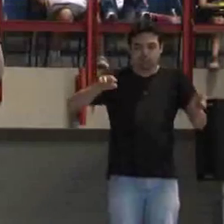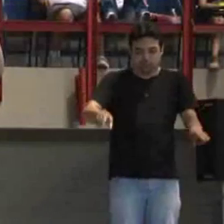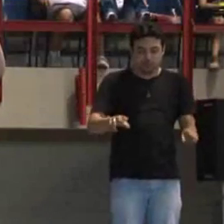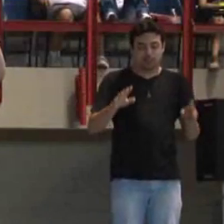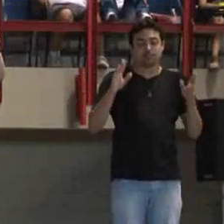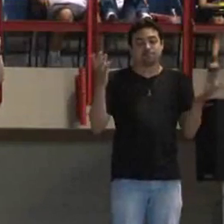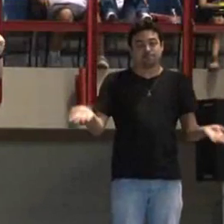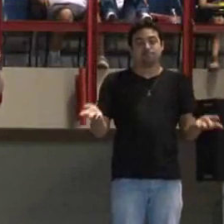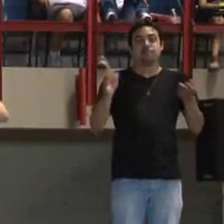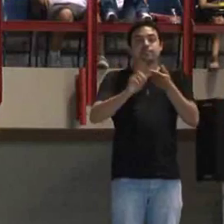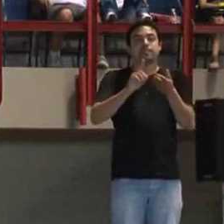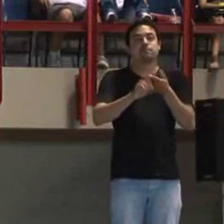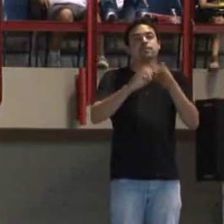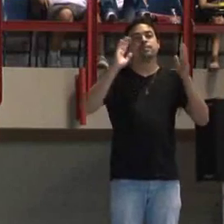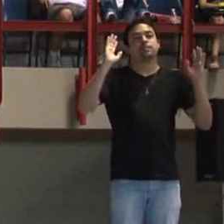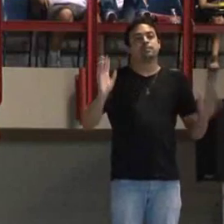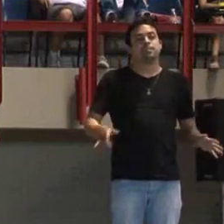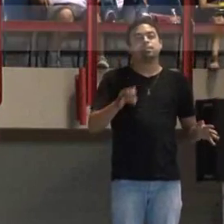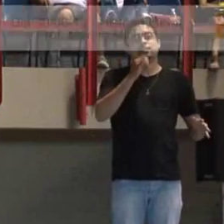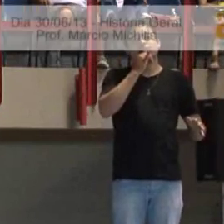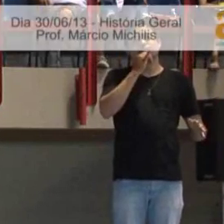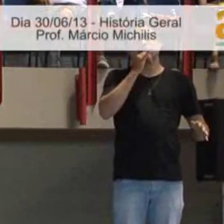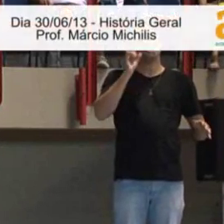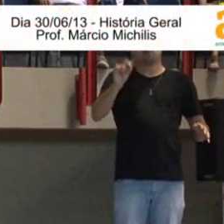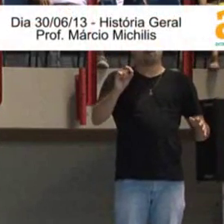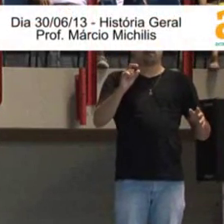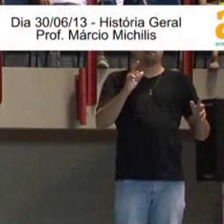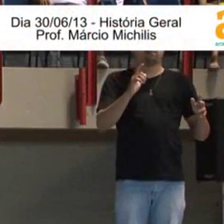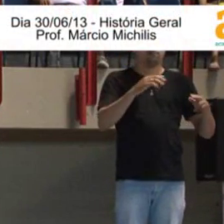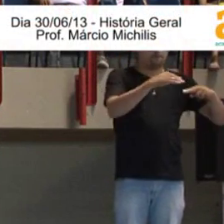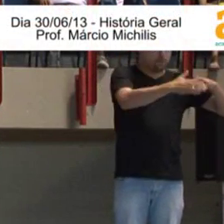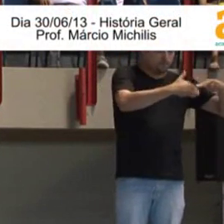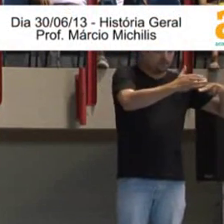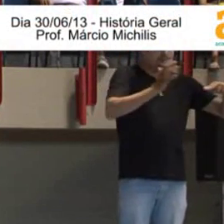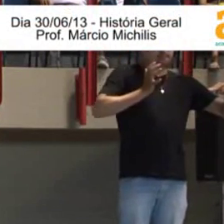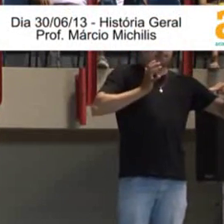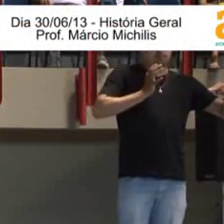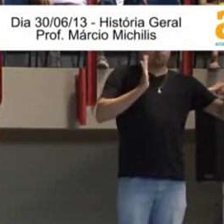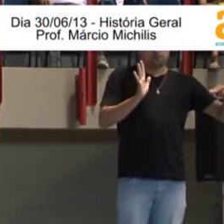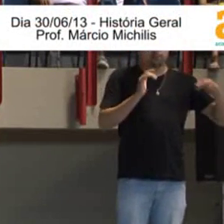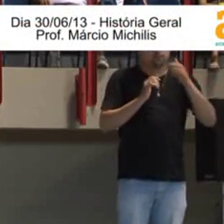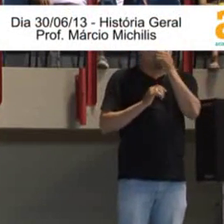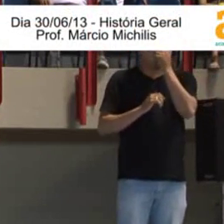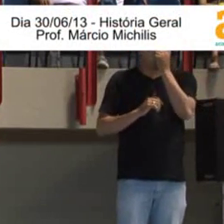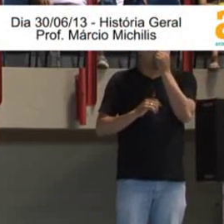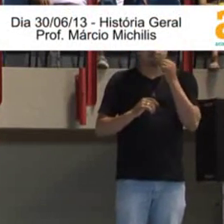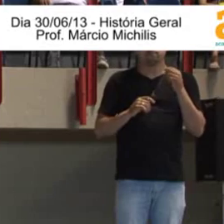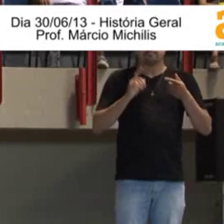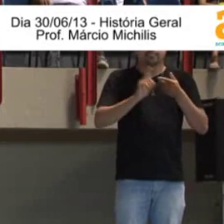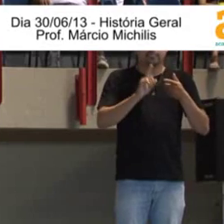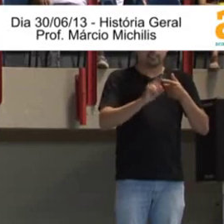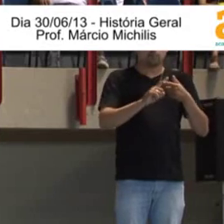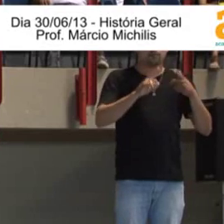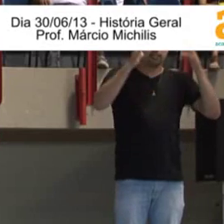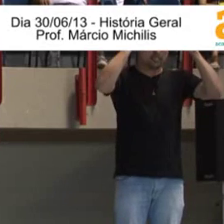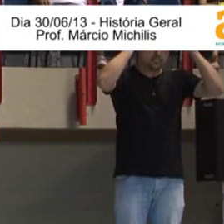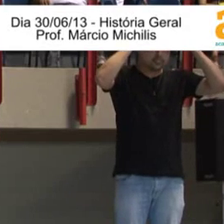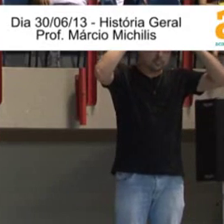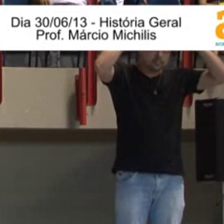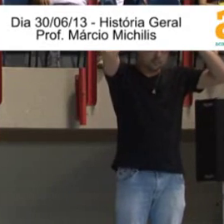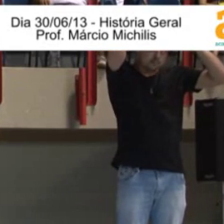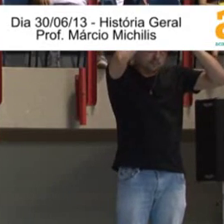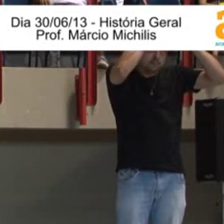Mas vamos lá. Mumificação do rico. Olha que massa que o Egito fez. Eles tiravam o cérebro da